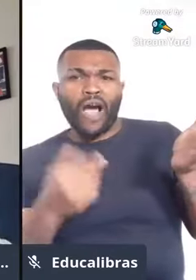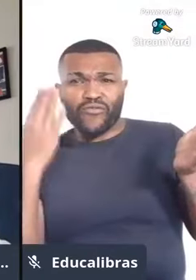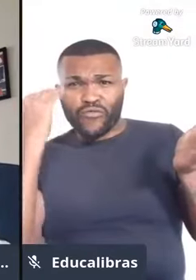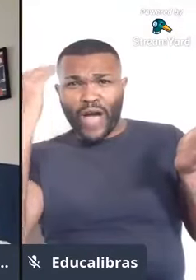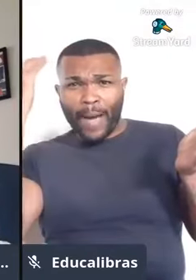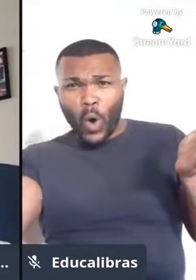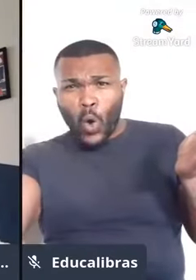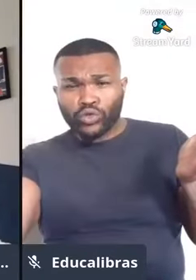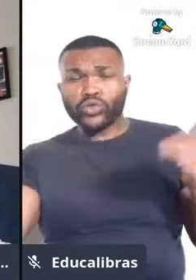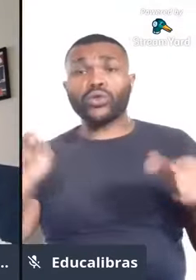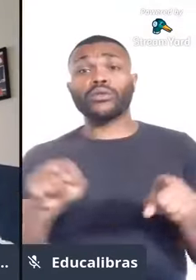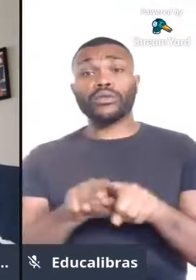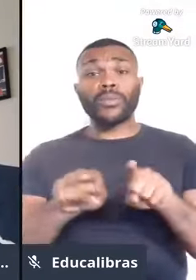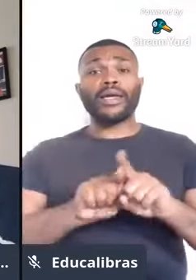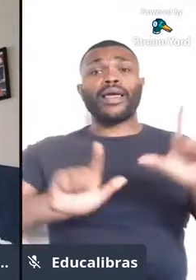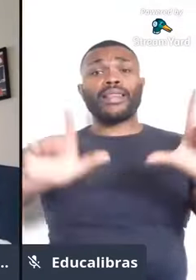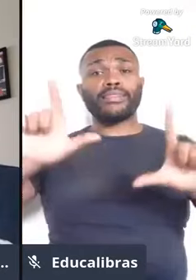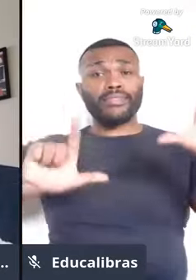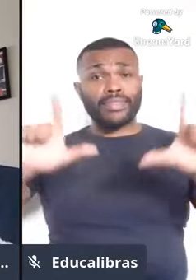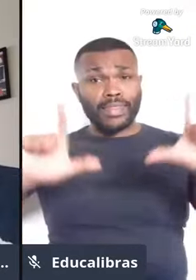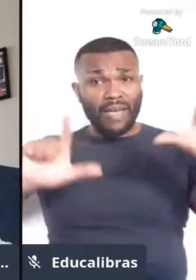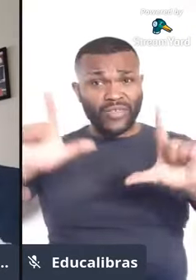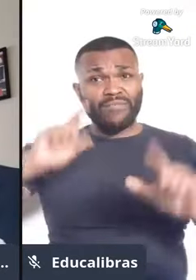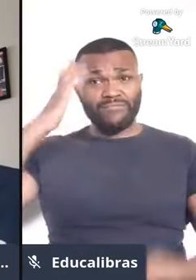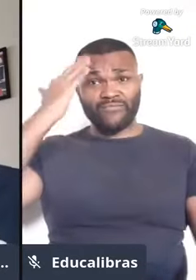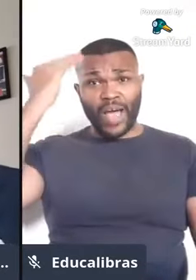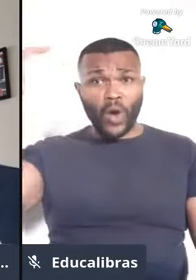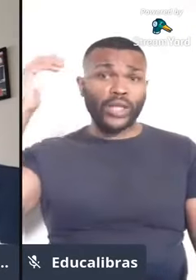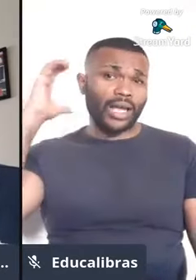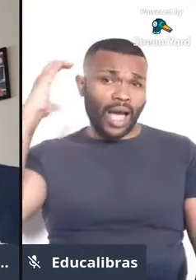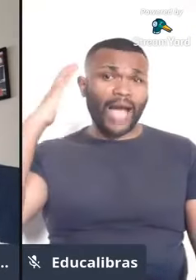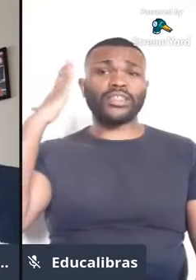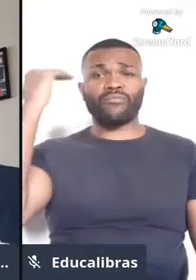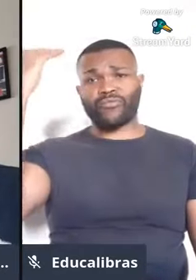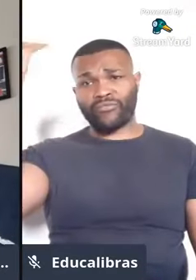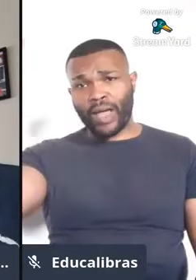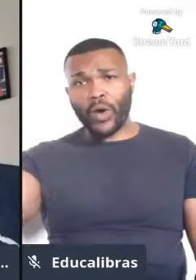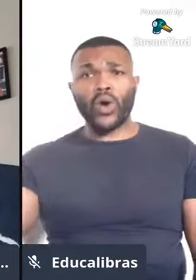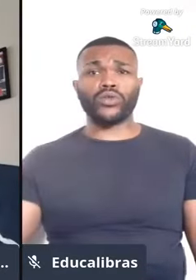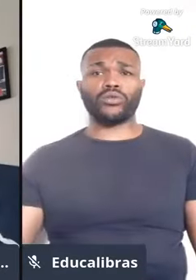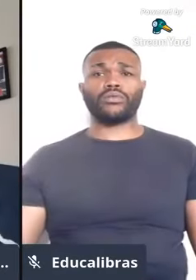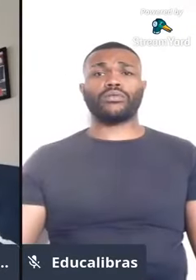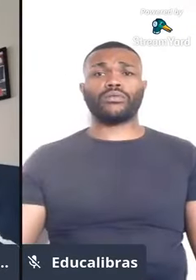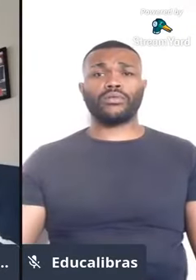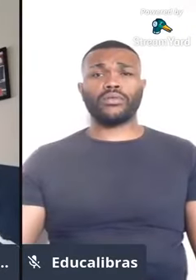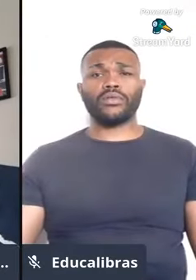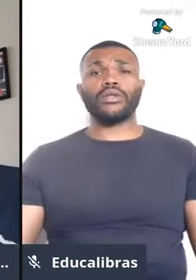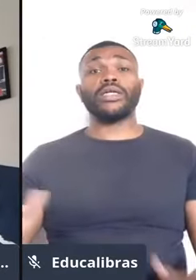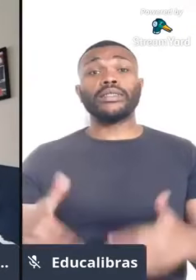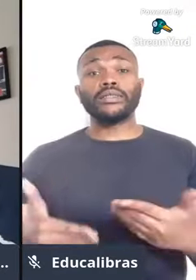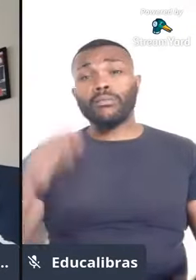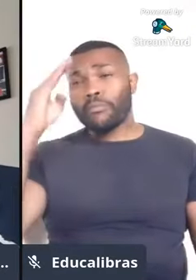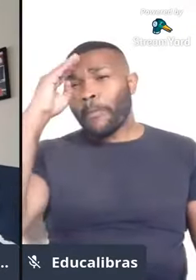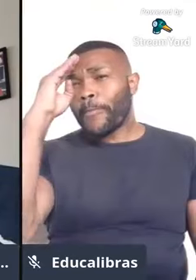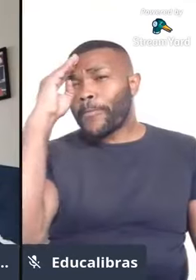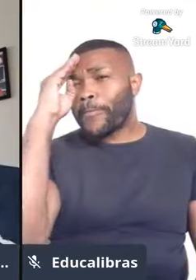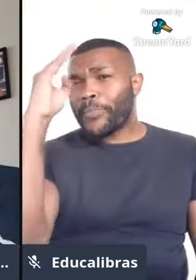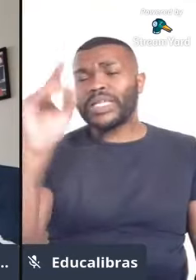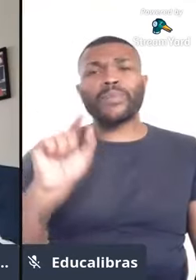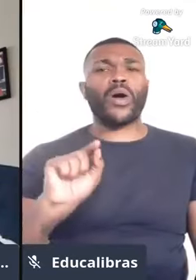programas de TV em grandes veículos, de rádio, em jornais e tudo mais. E o ponto principal de tudo isso